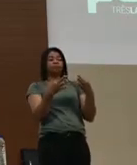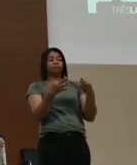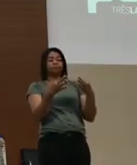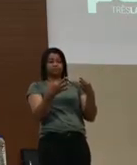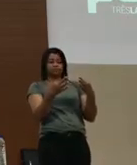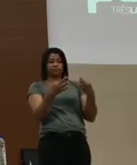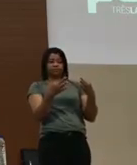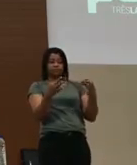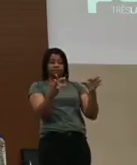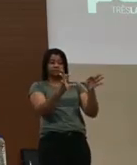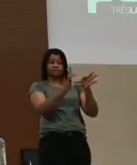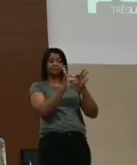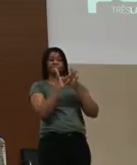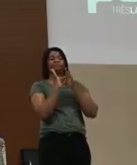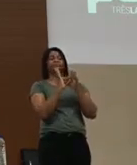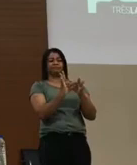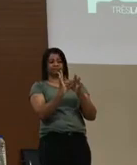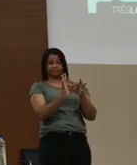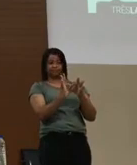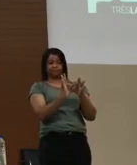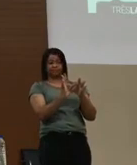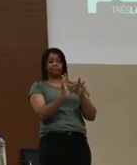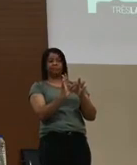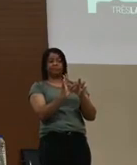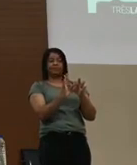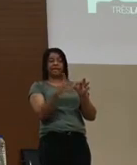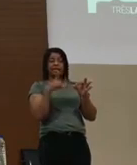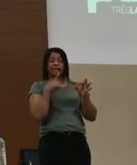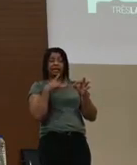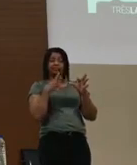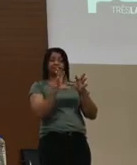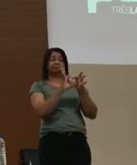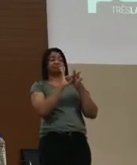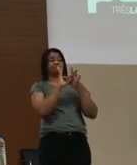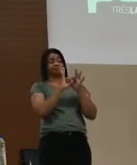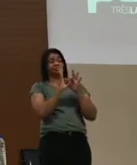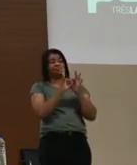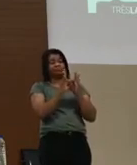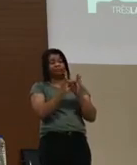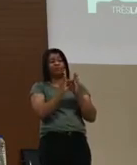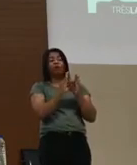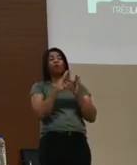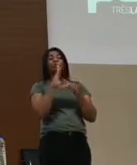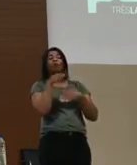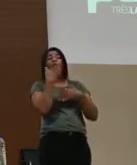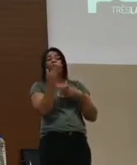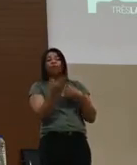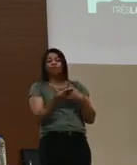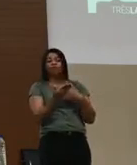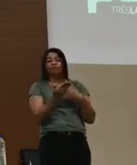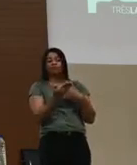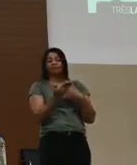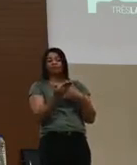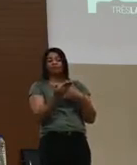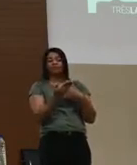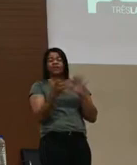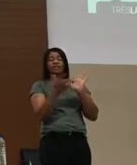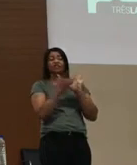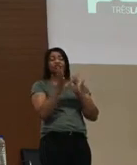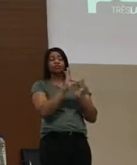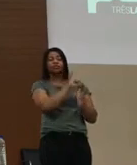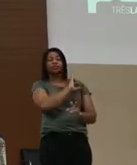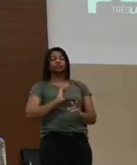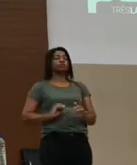está atrelado, esse qualquer coisa que eu falei, isso está atrelado o seguinte, ele fala o